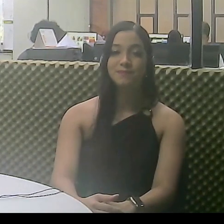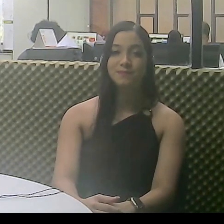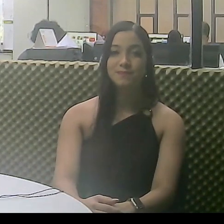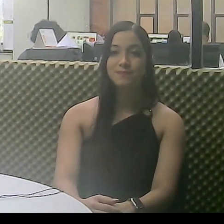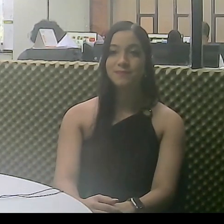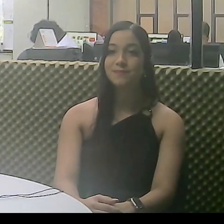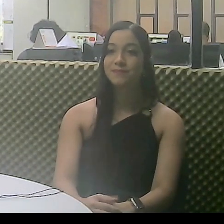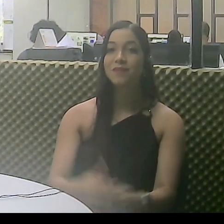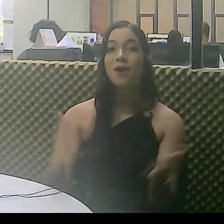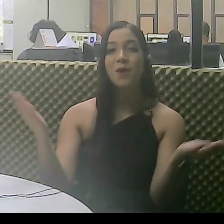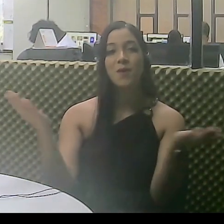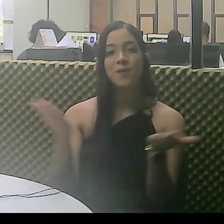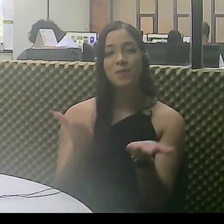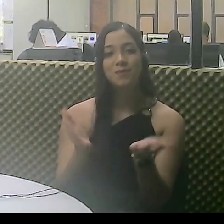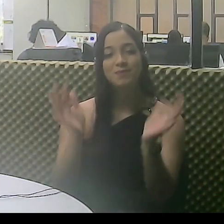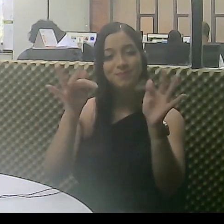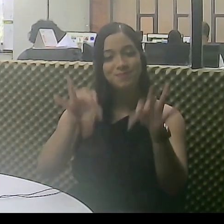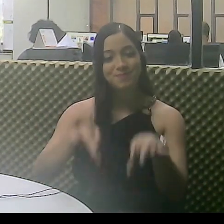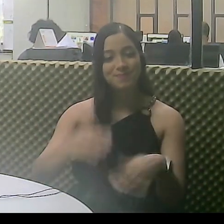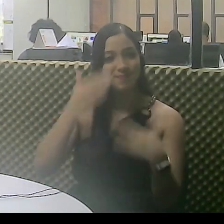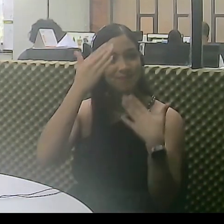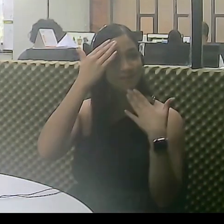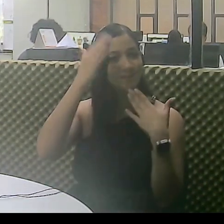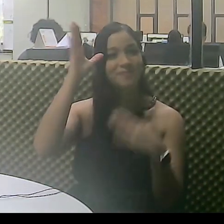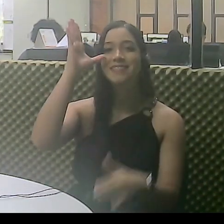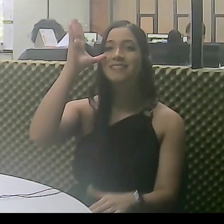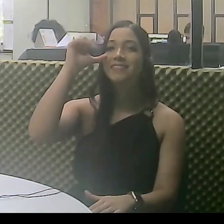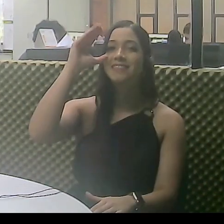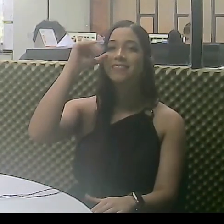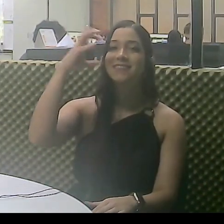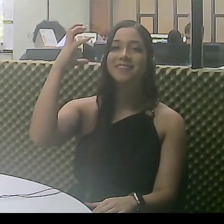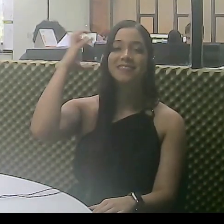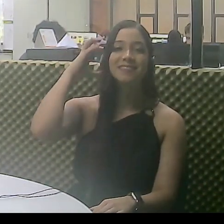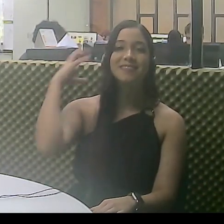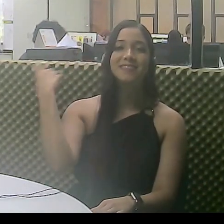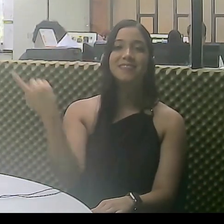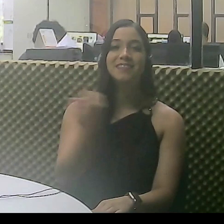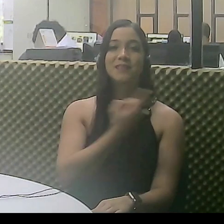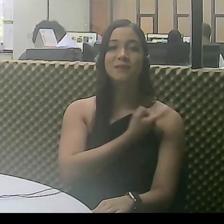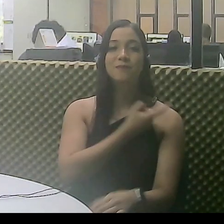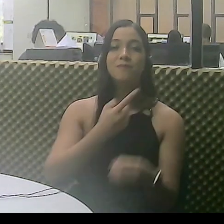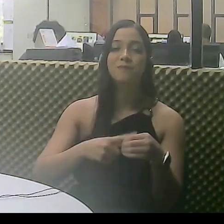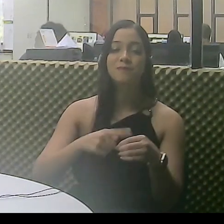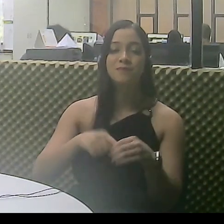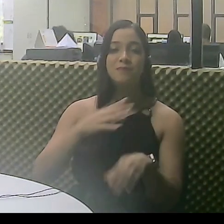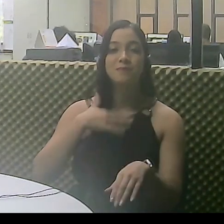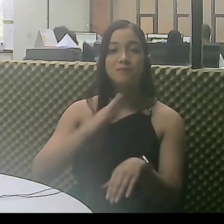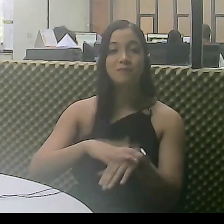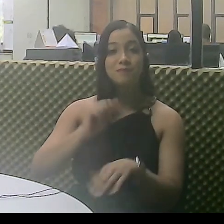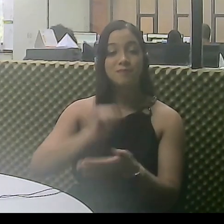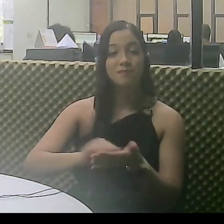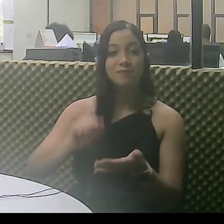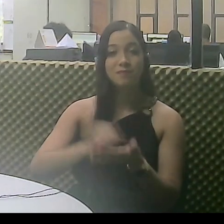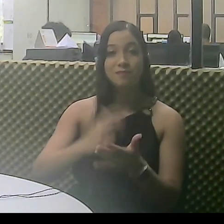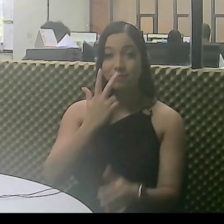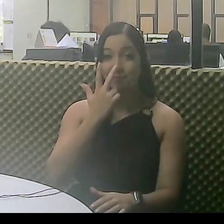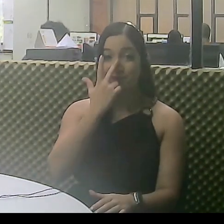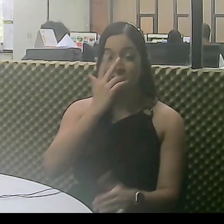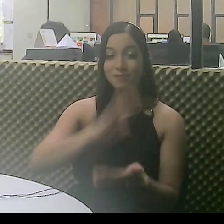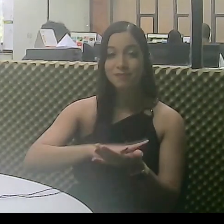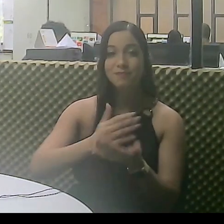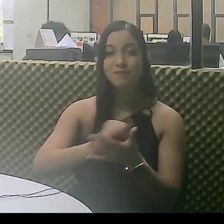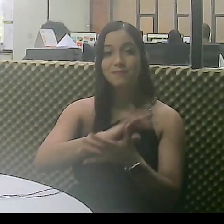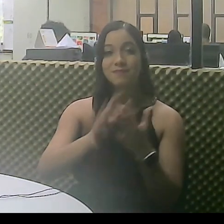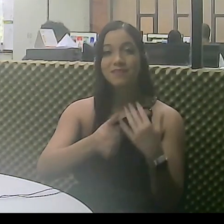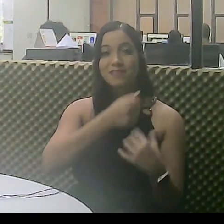notícias. A edição de hoje fica por aqui. Obrigada pela sua audiência. A edição foi minha, Vanessa Gianotti.